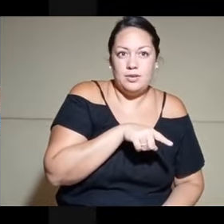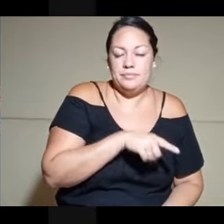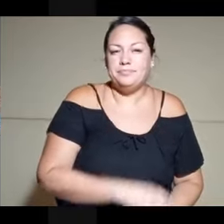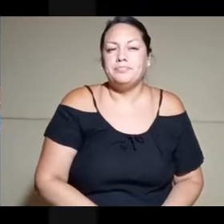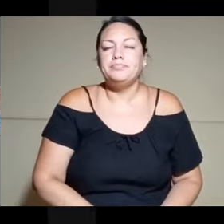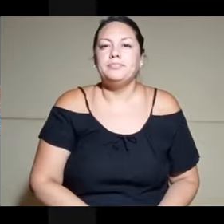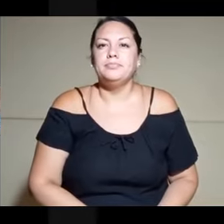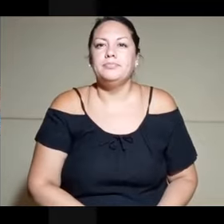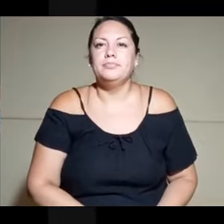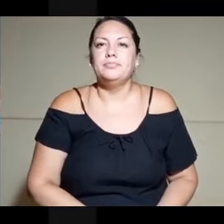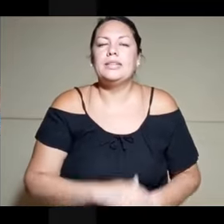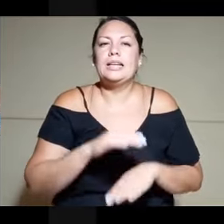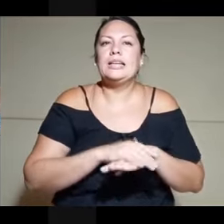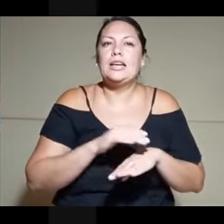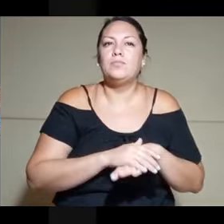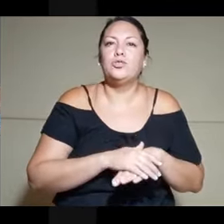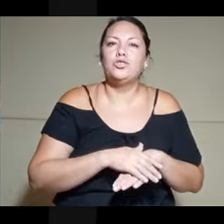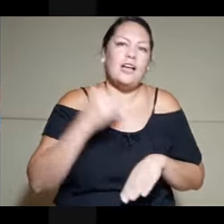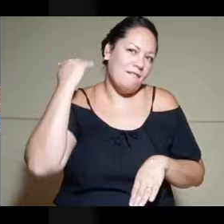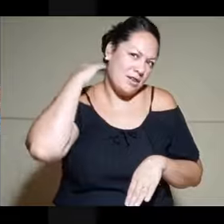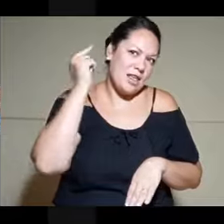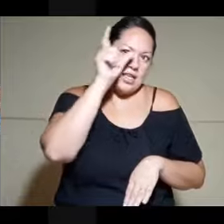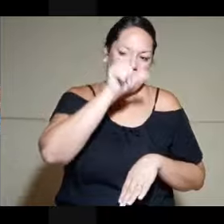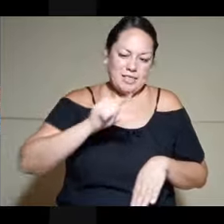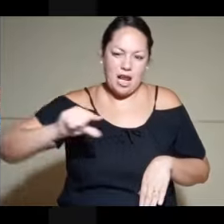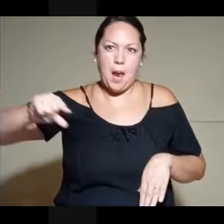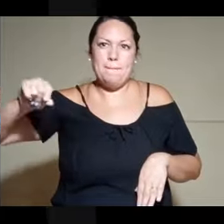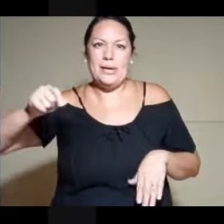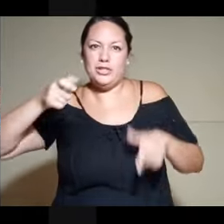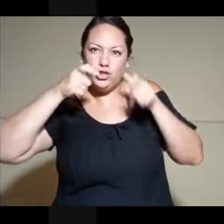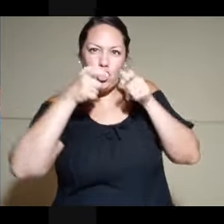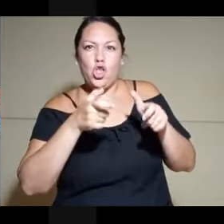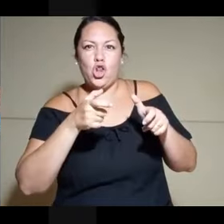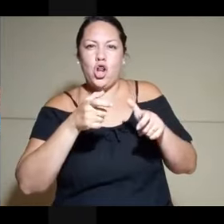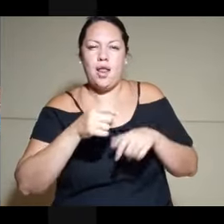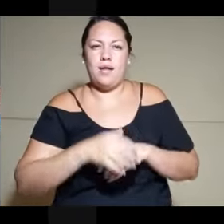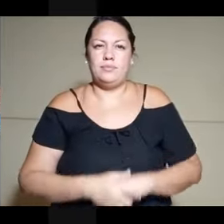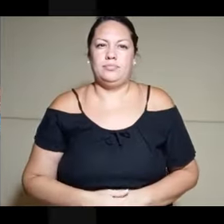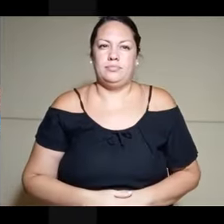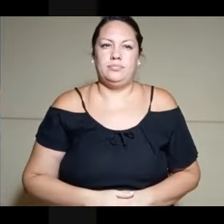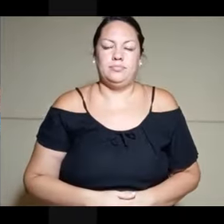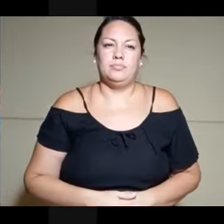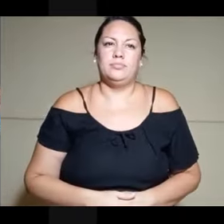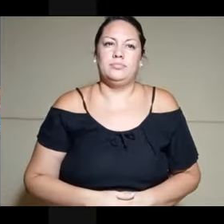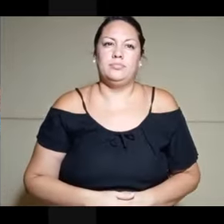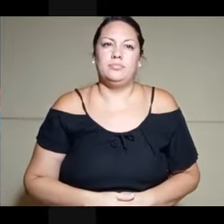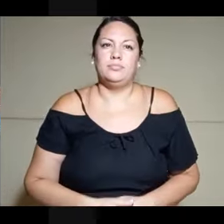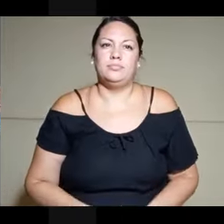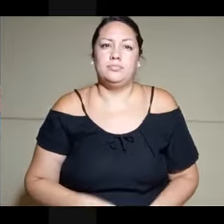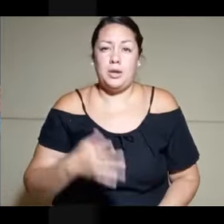trapecio, el par 11, es el que inerva el esternocleidomastoideo y